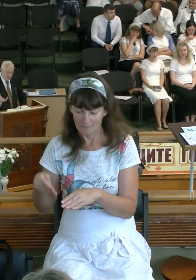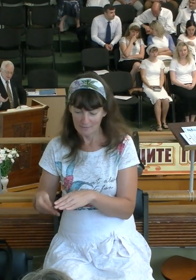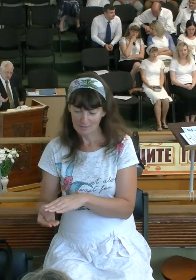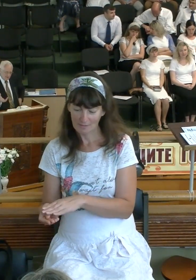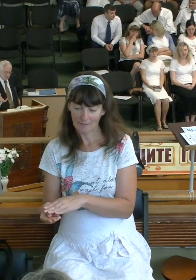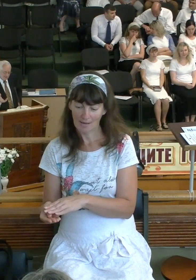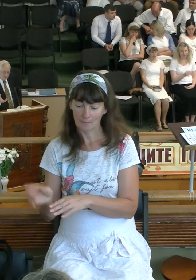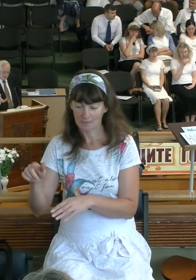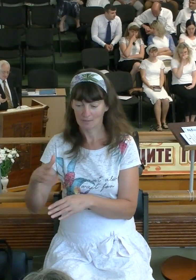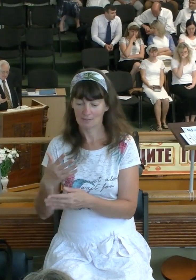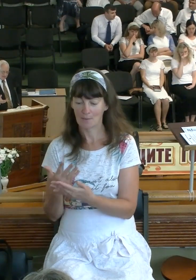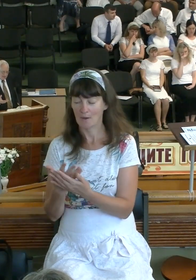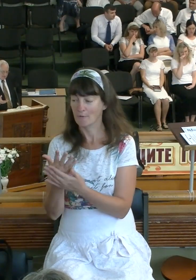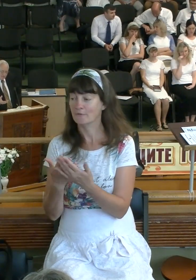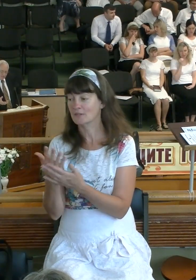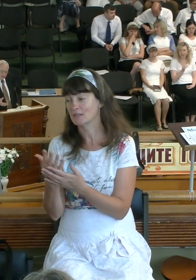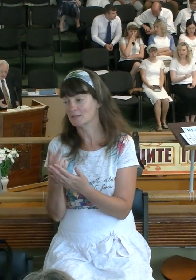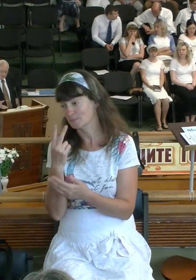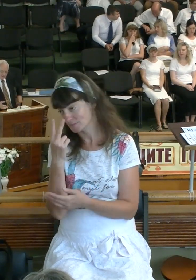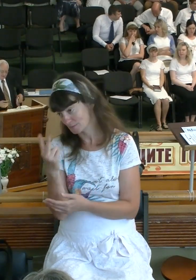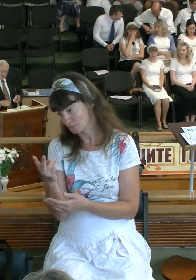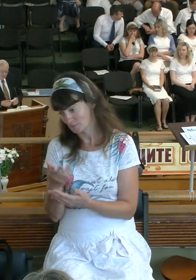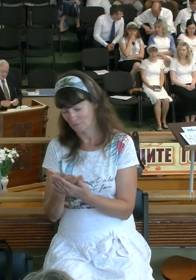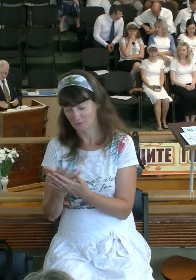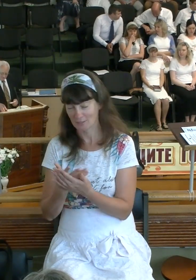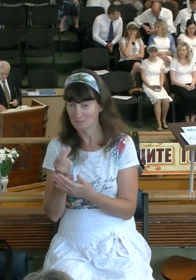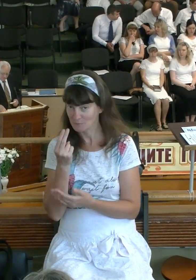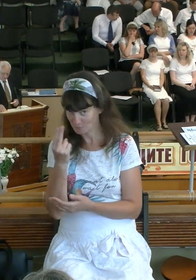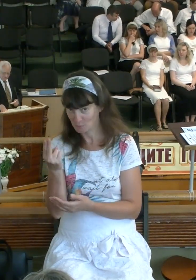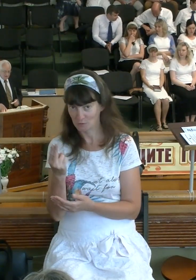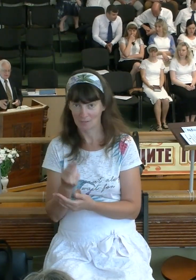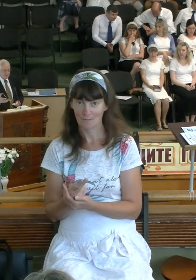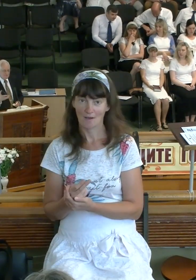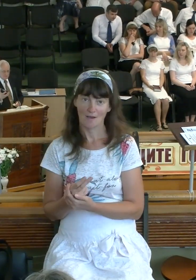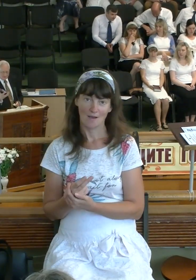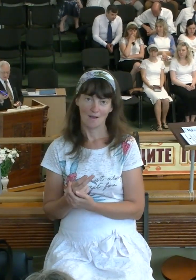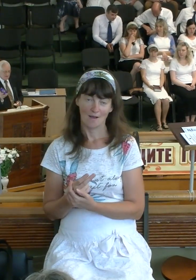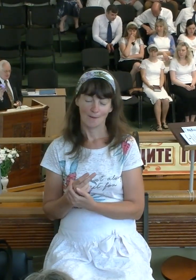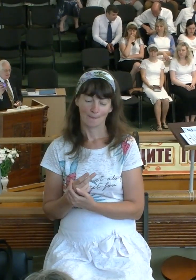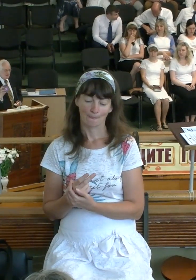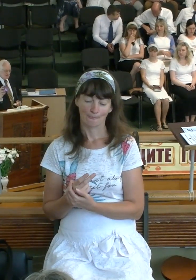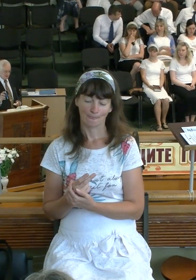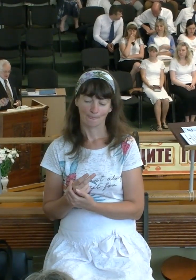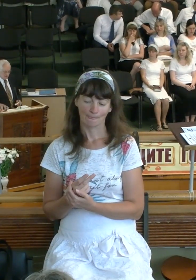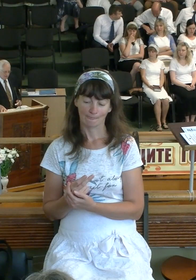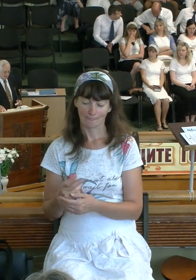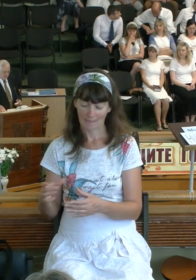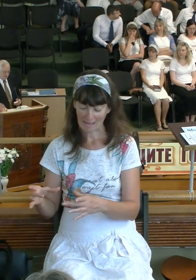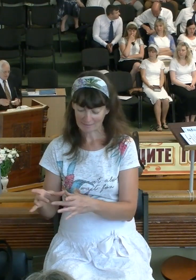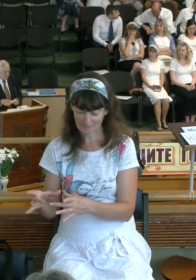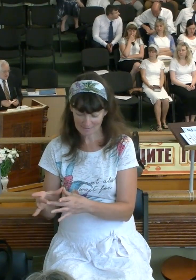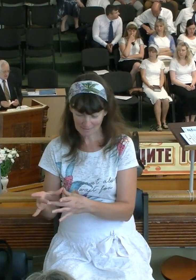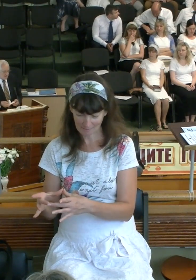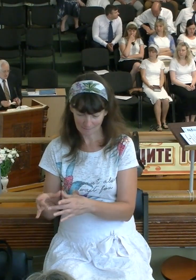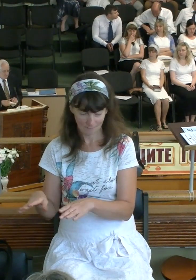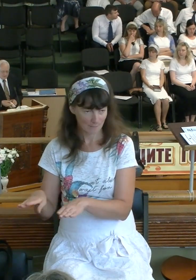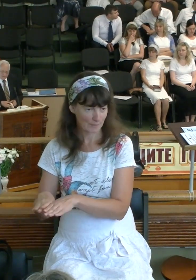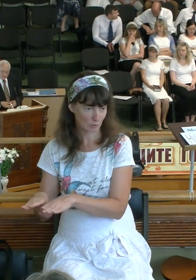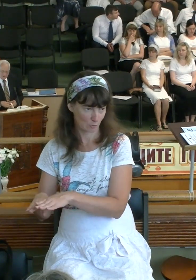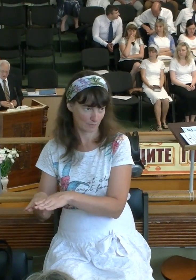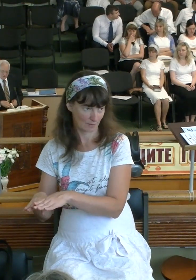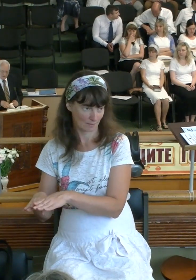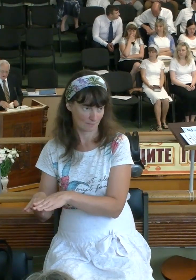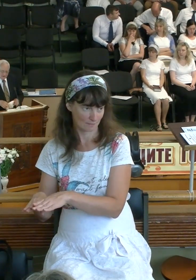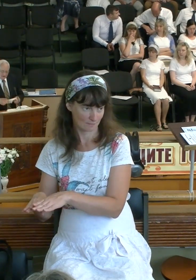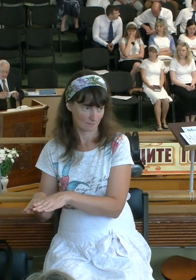фильм смотреть. Специальные приборы есть. Но диски практически они одинаковые. Размер одинаковый,